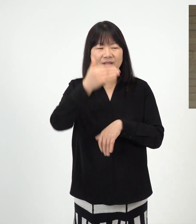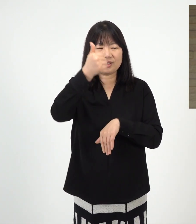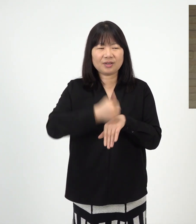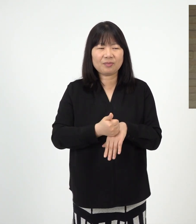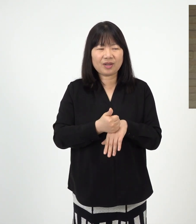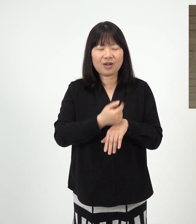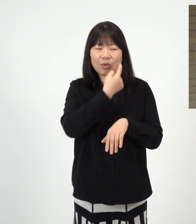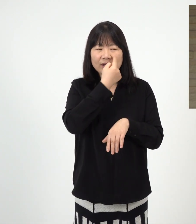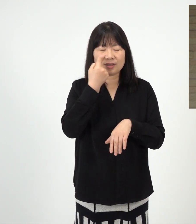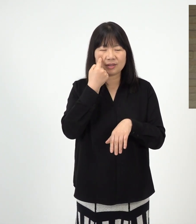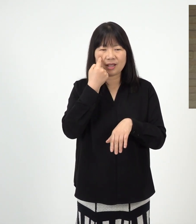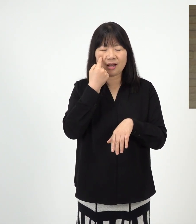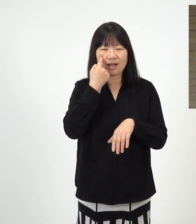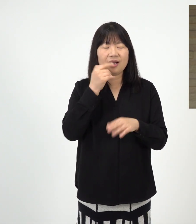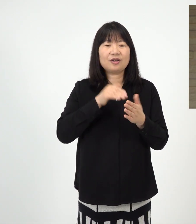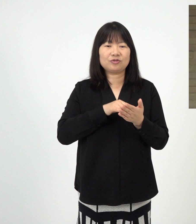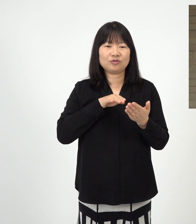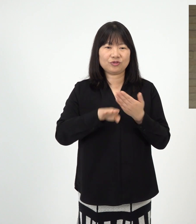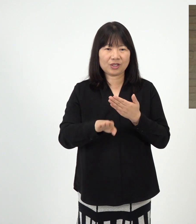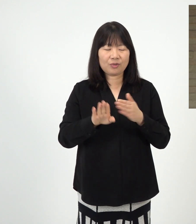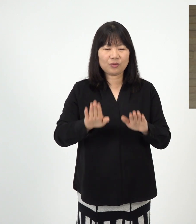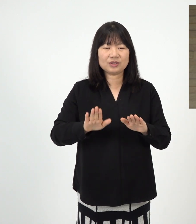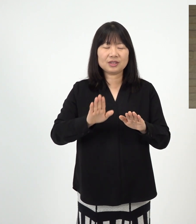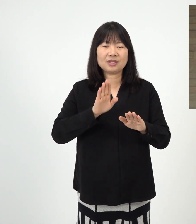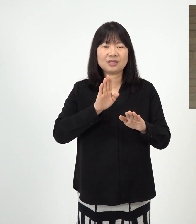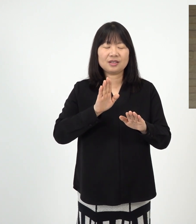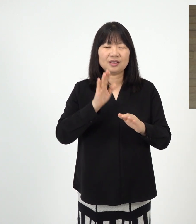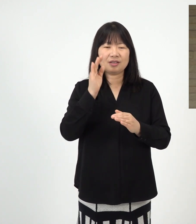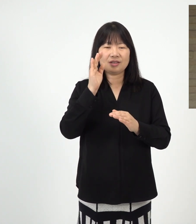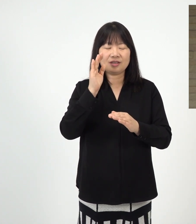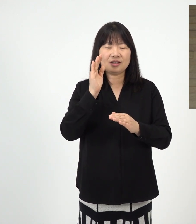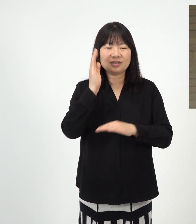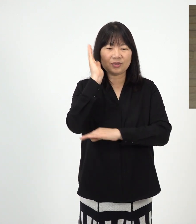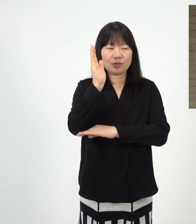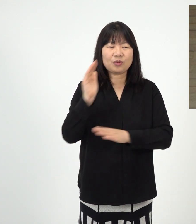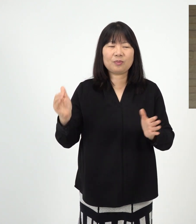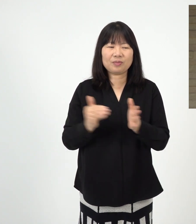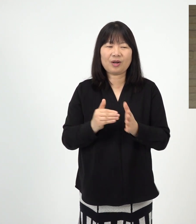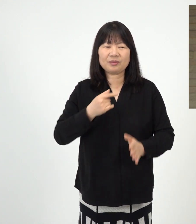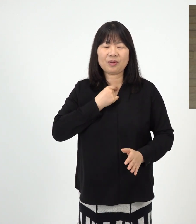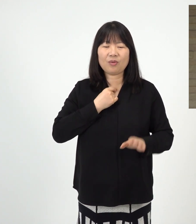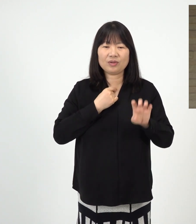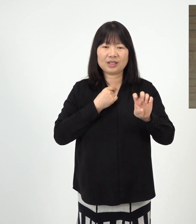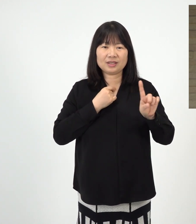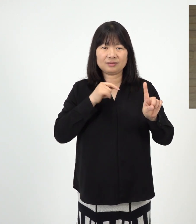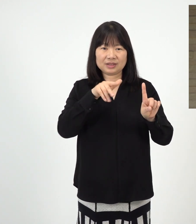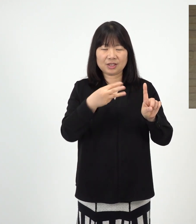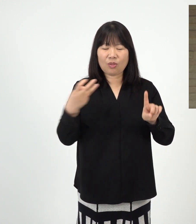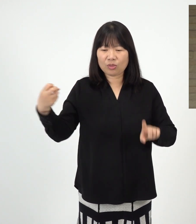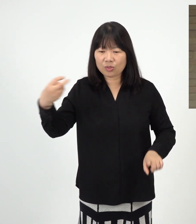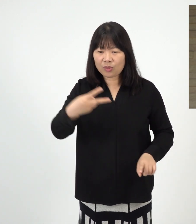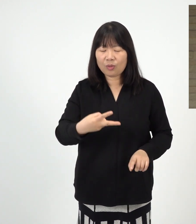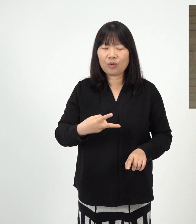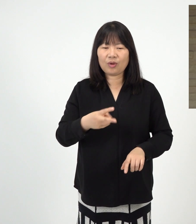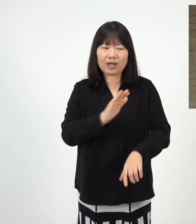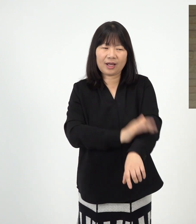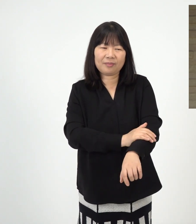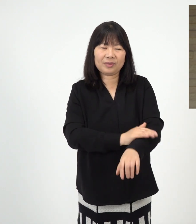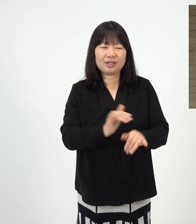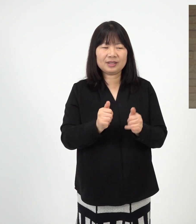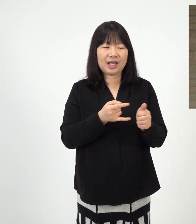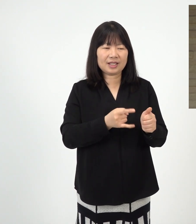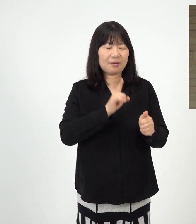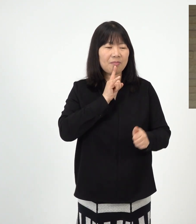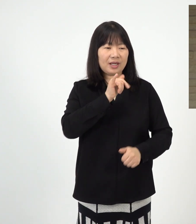결말을 확인하고 한번 하고 오늘 본문 설명을 마치도록 하겠습니다. 41절. 또 왼편에 있는